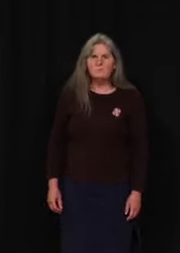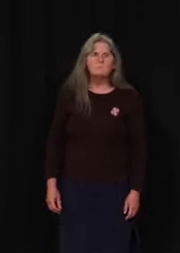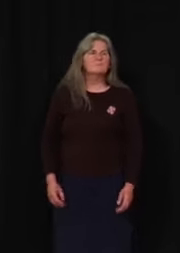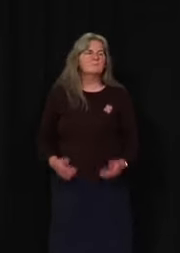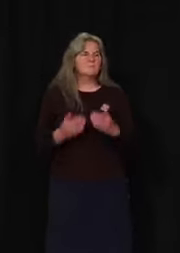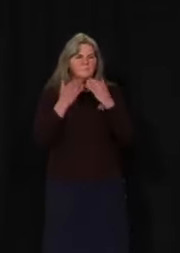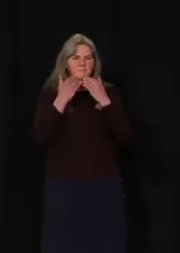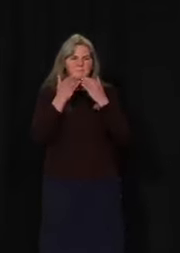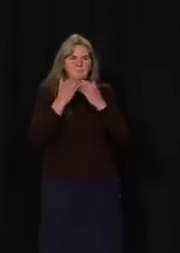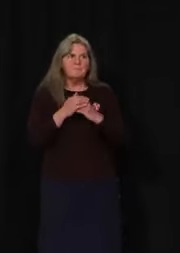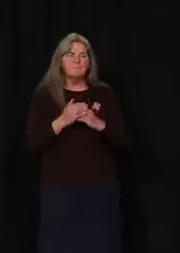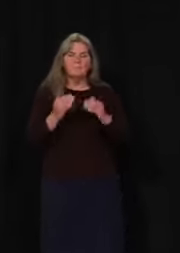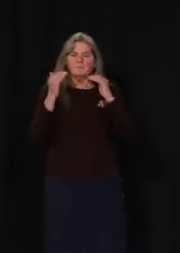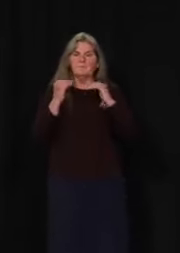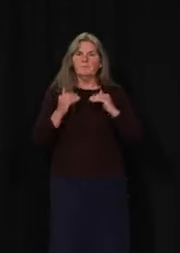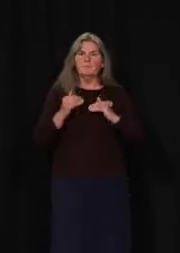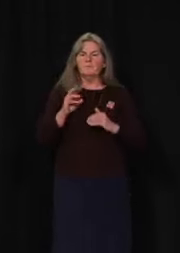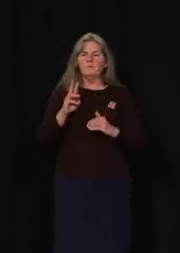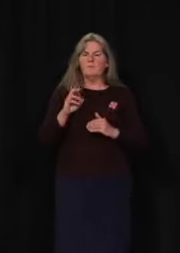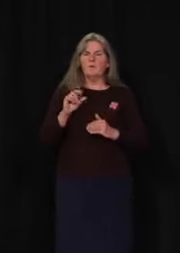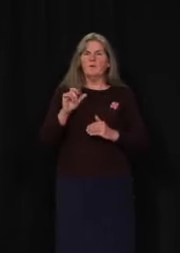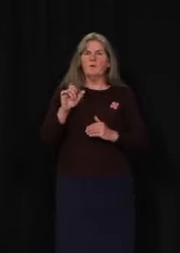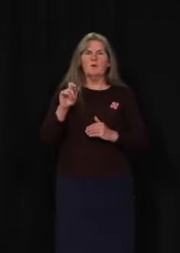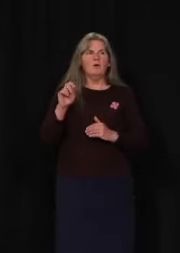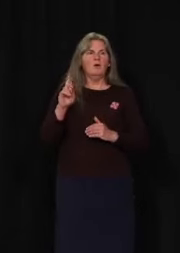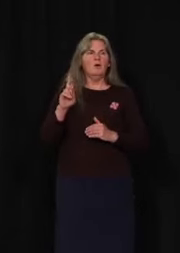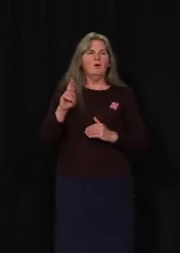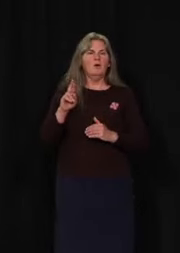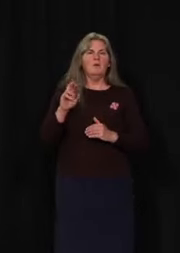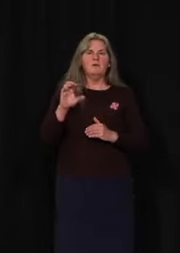Merci, Claudienne. We'll move now to Walter, CBC North.